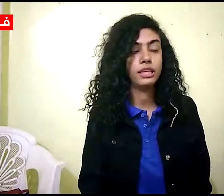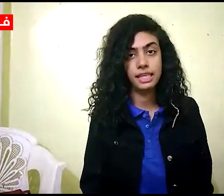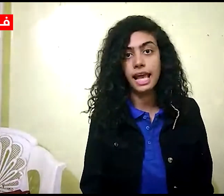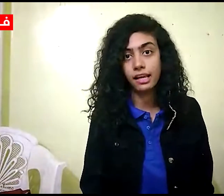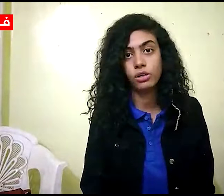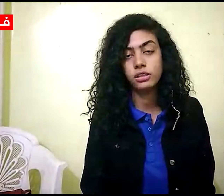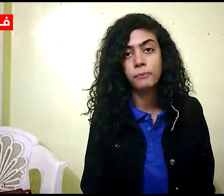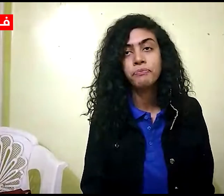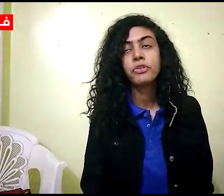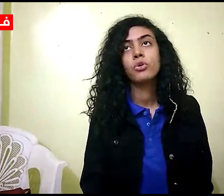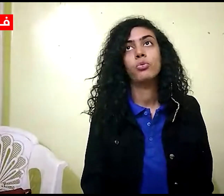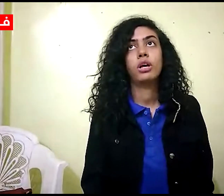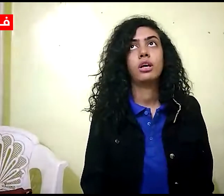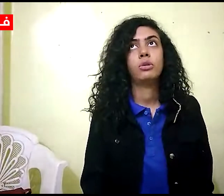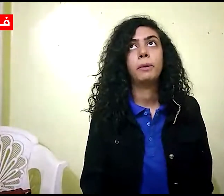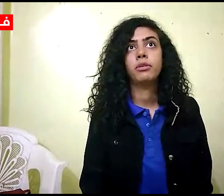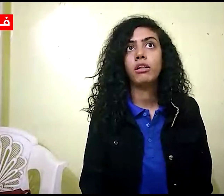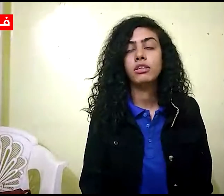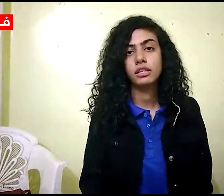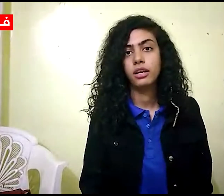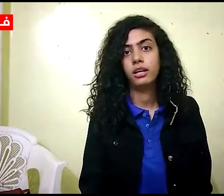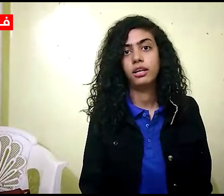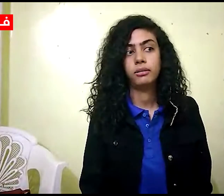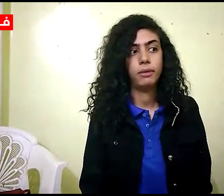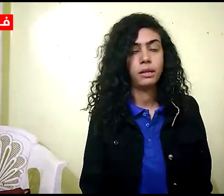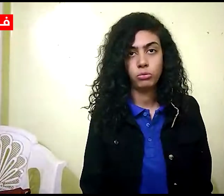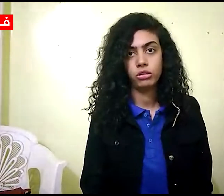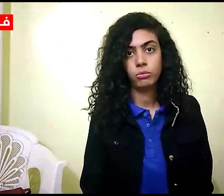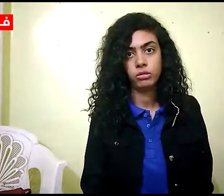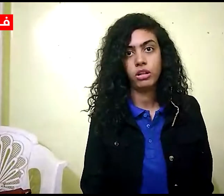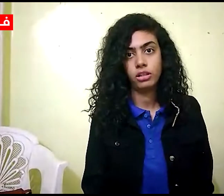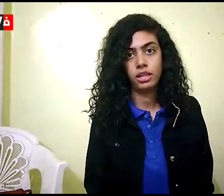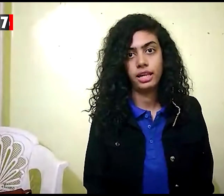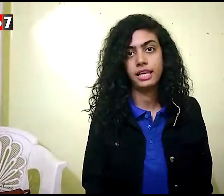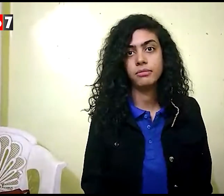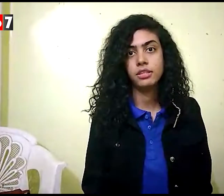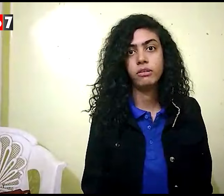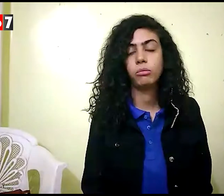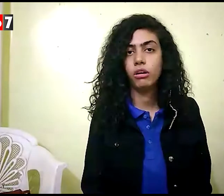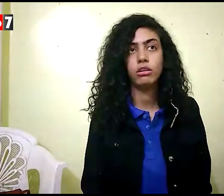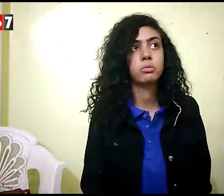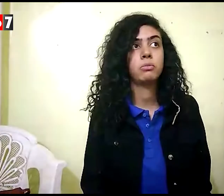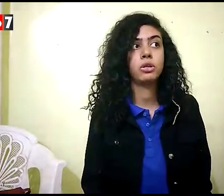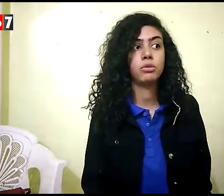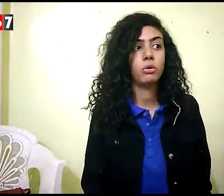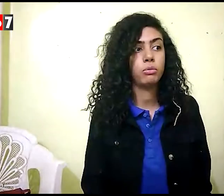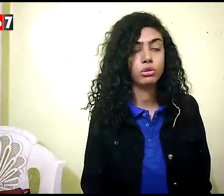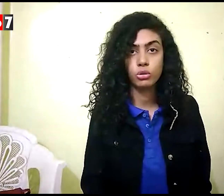بيقولوا لي لو احتجت اي حاجه قولنا. ولما بنخلص احنا معانا مبادره الايام دي، فما بنخلص